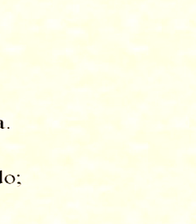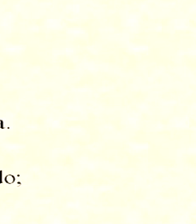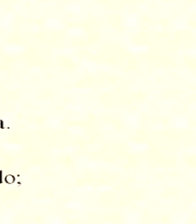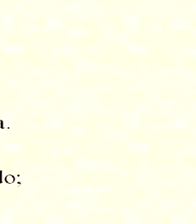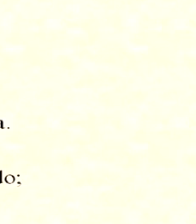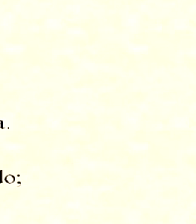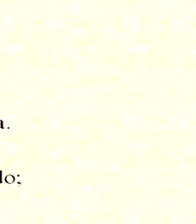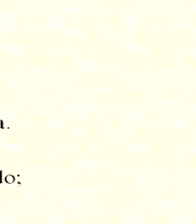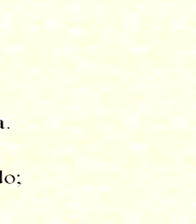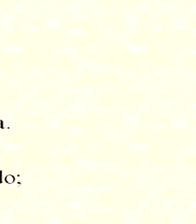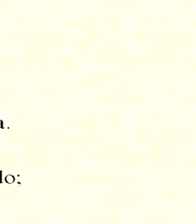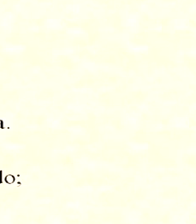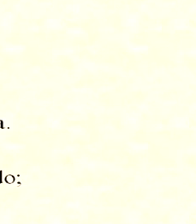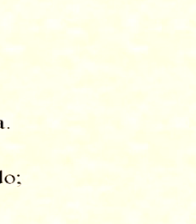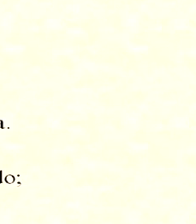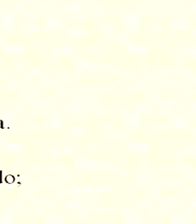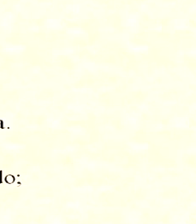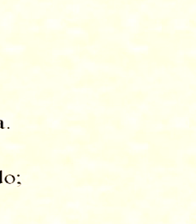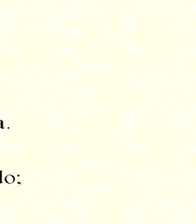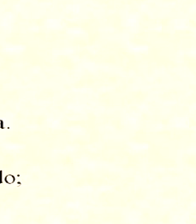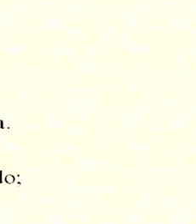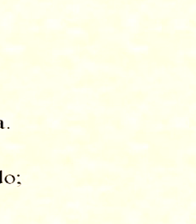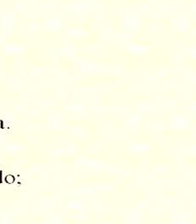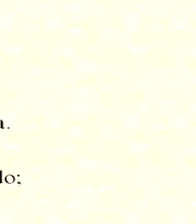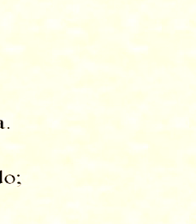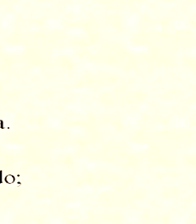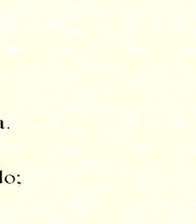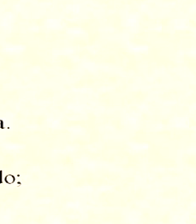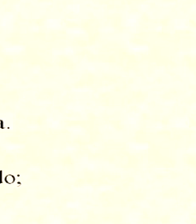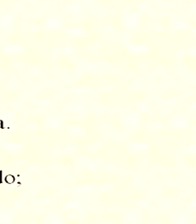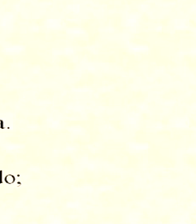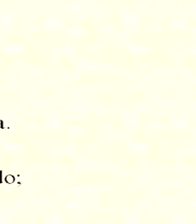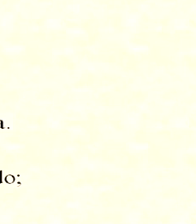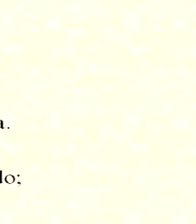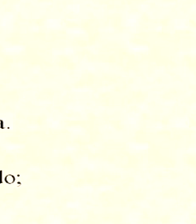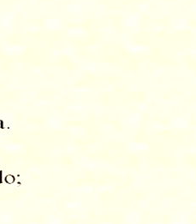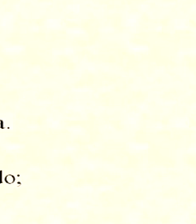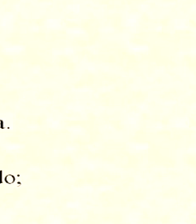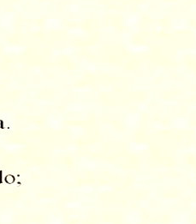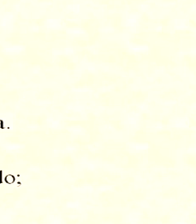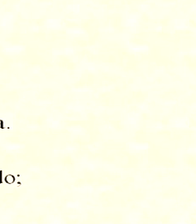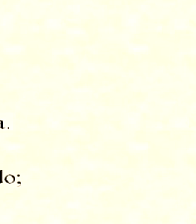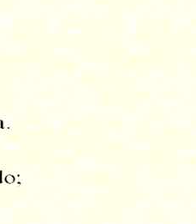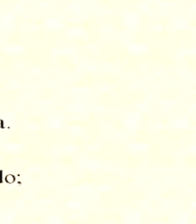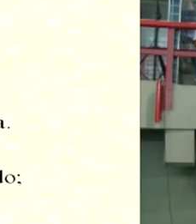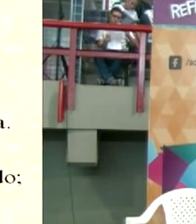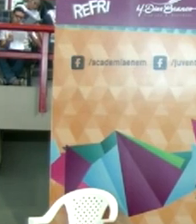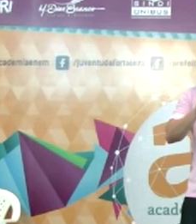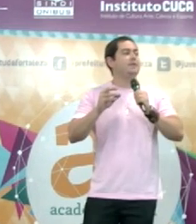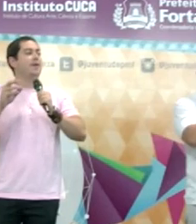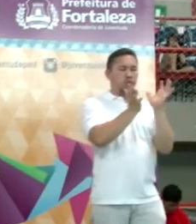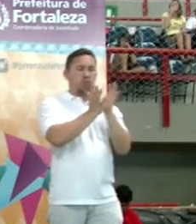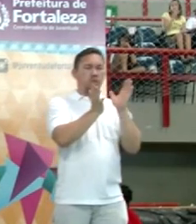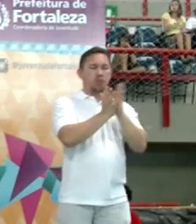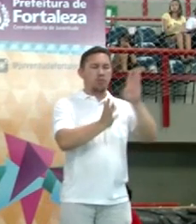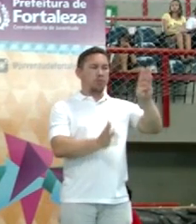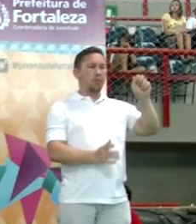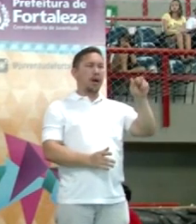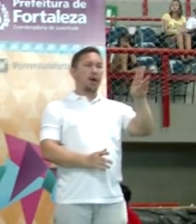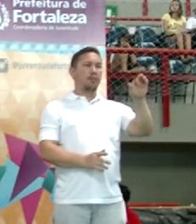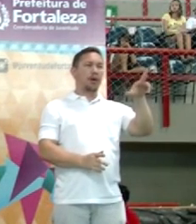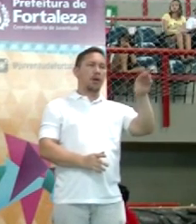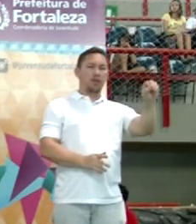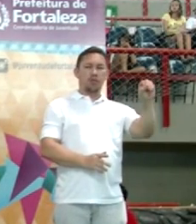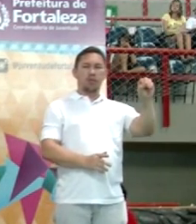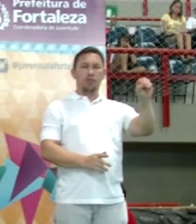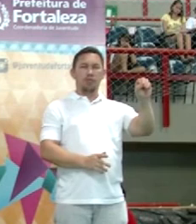se ruraliza. Como? O Império Romano foi invadido pelos bárbaros, tá? E nessa invasão,